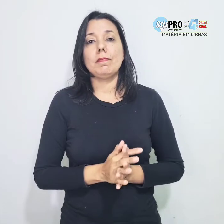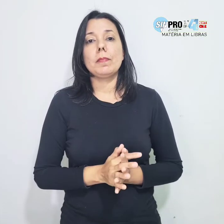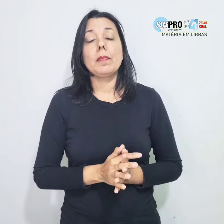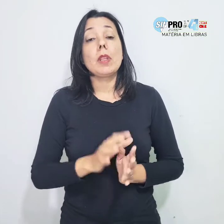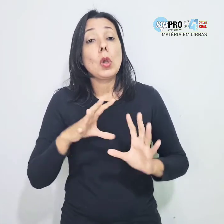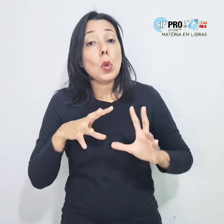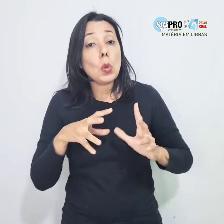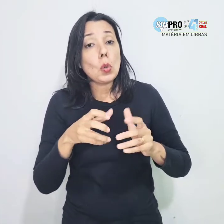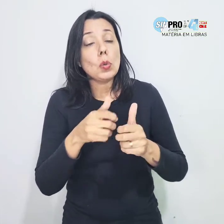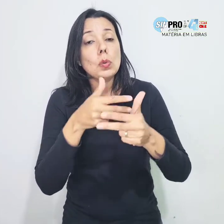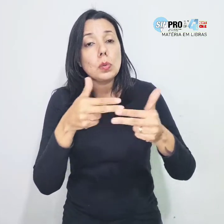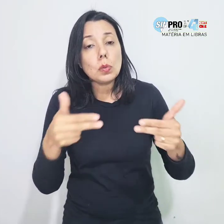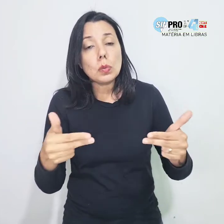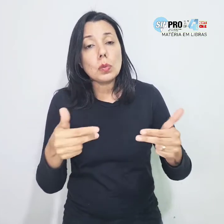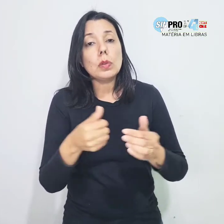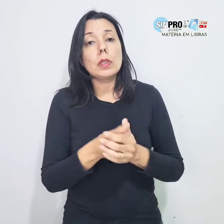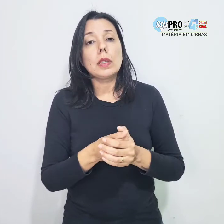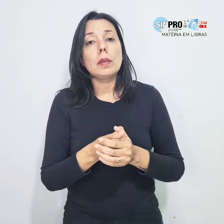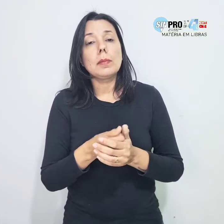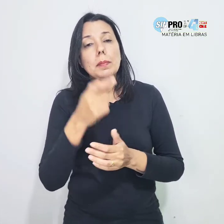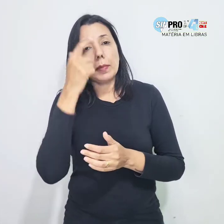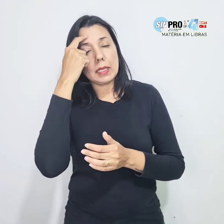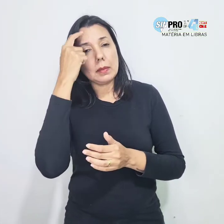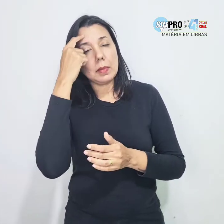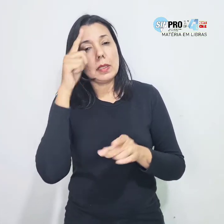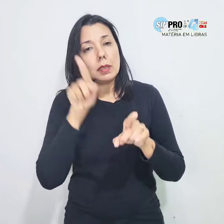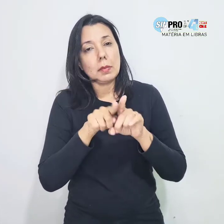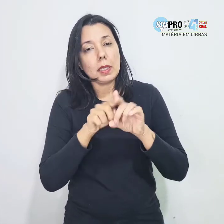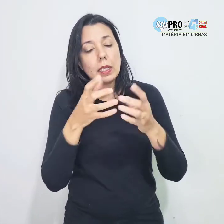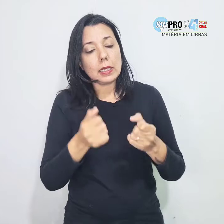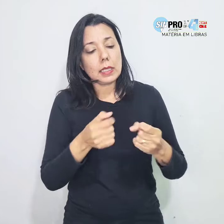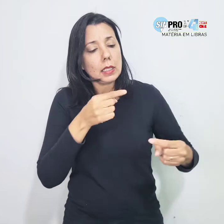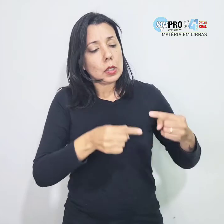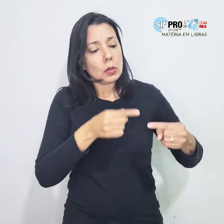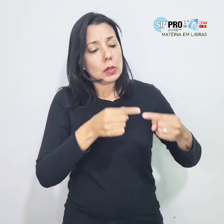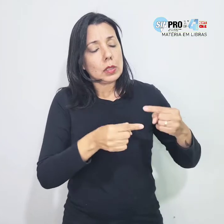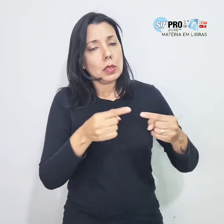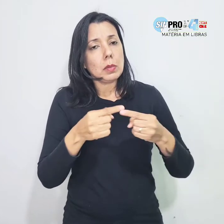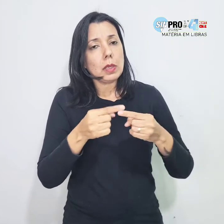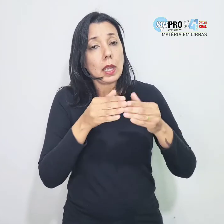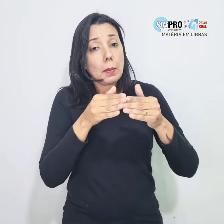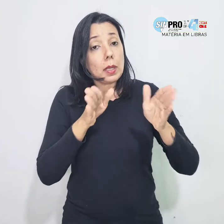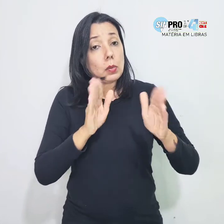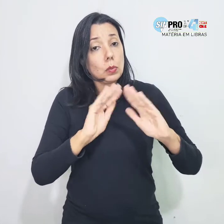Todos esses fatores são levados em consideração no debate sobre reabertura das